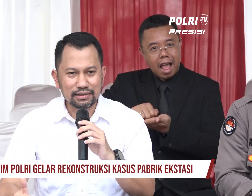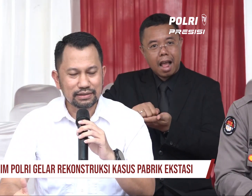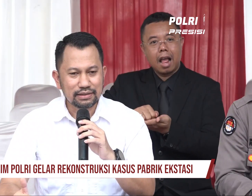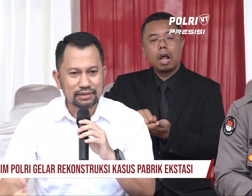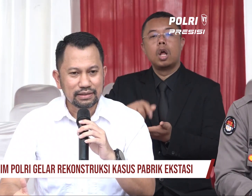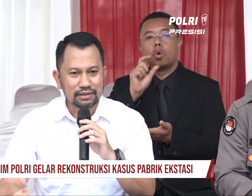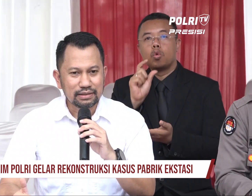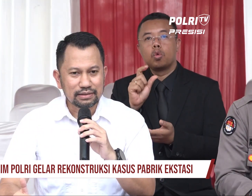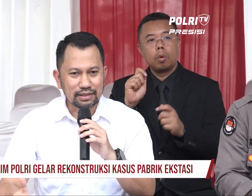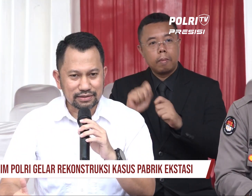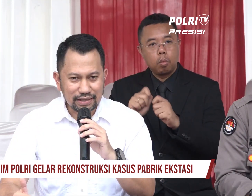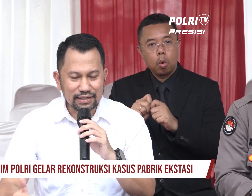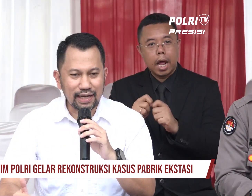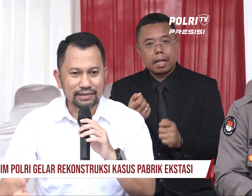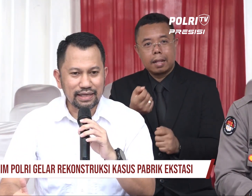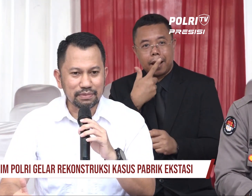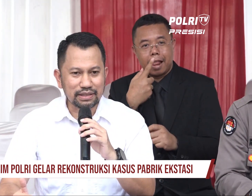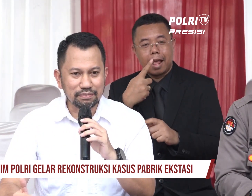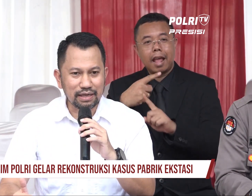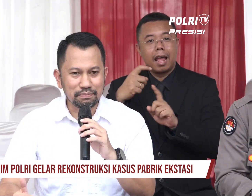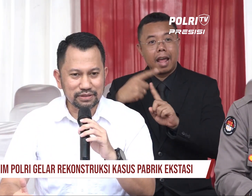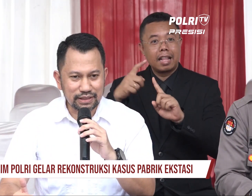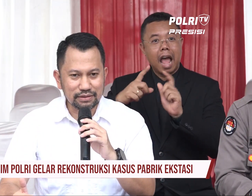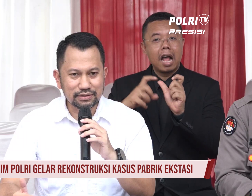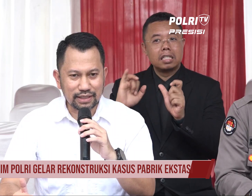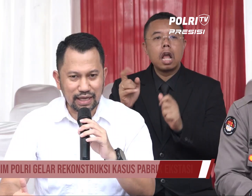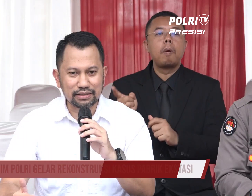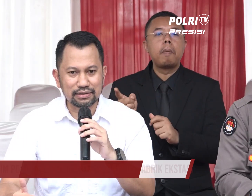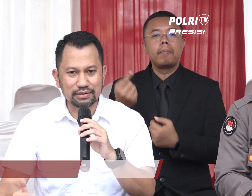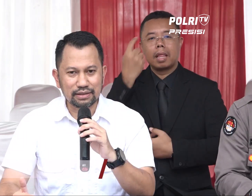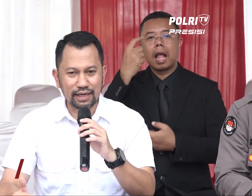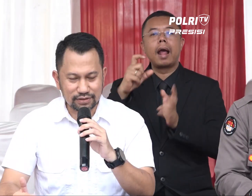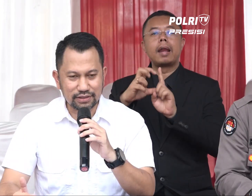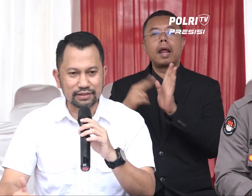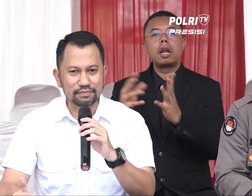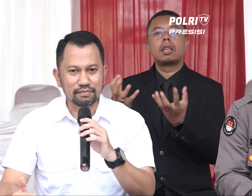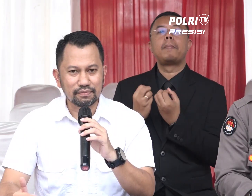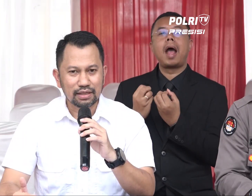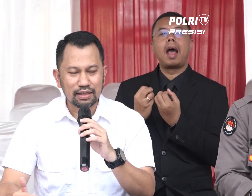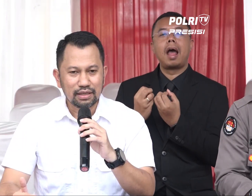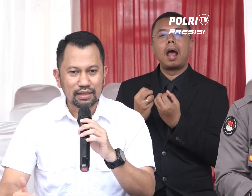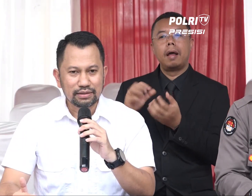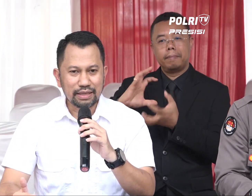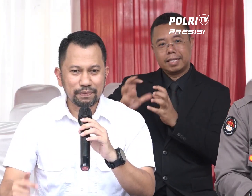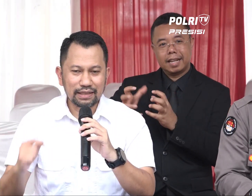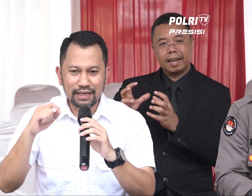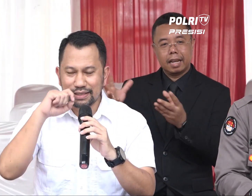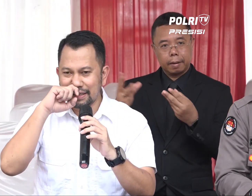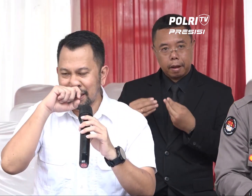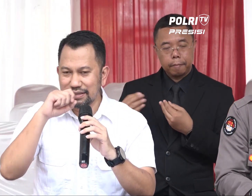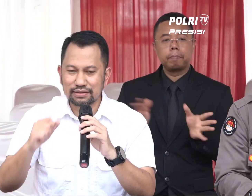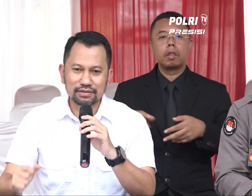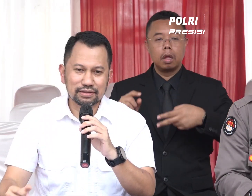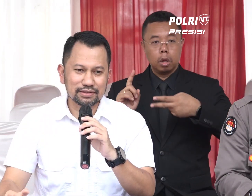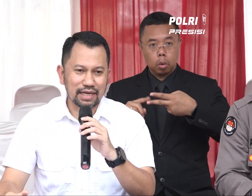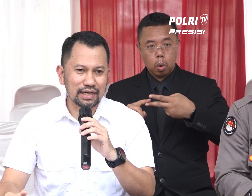karena tersangka DN yang menerima mesin cetak ekstasi. Dan peran lainnya